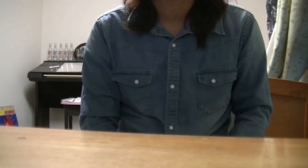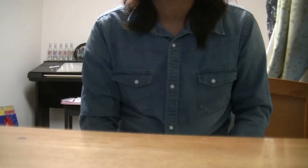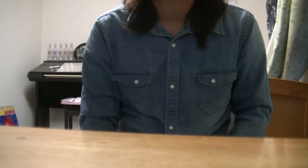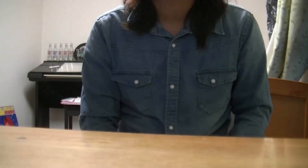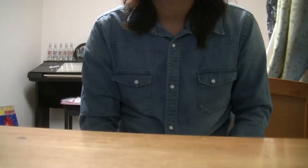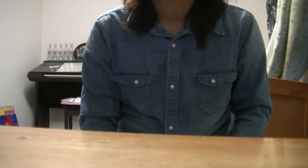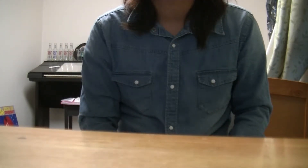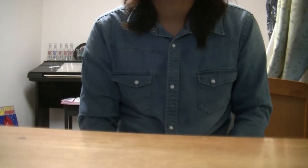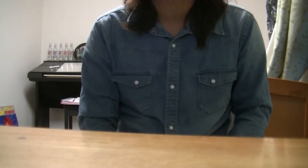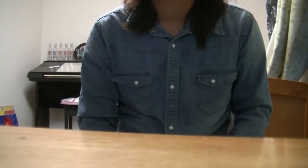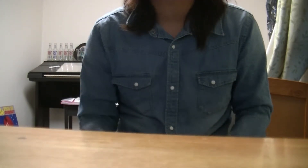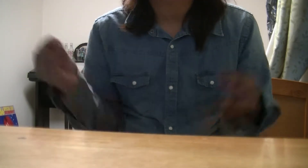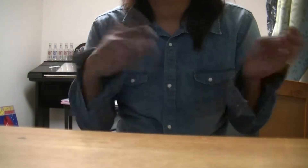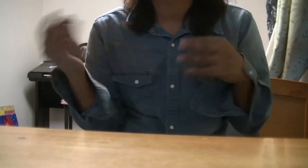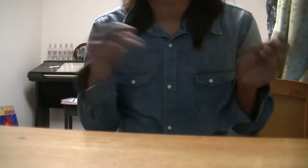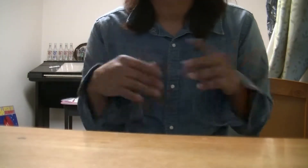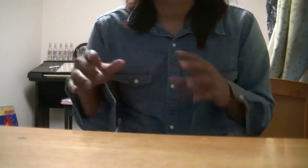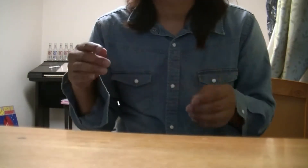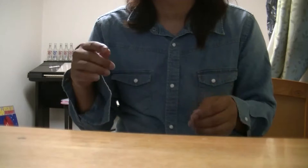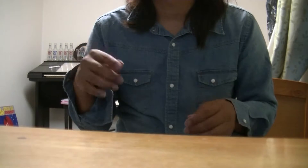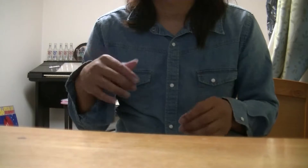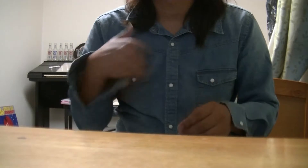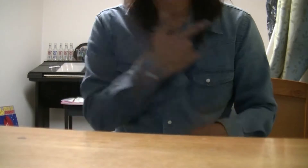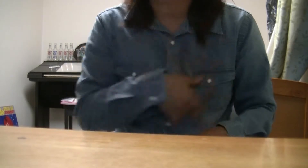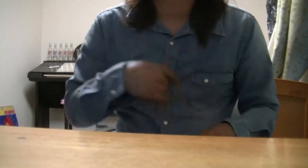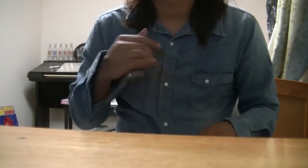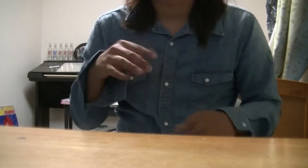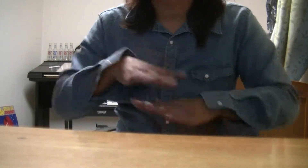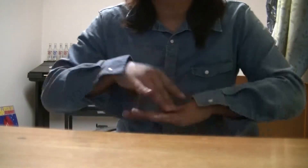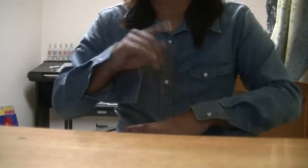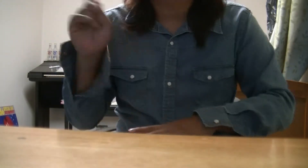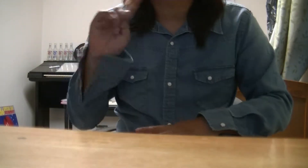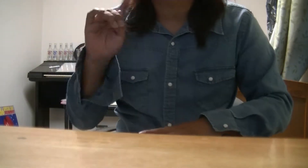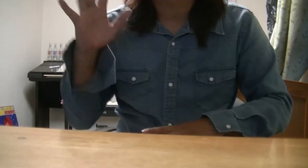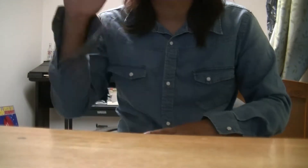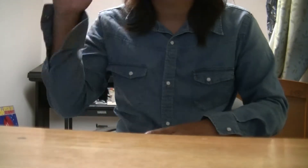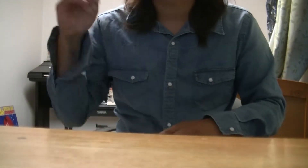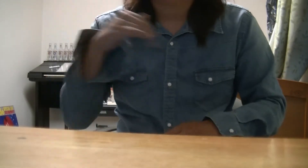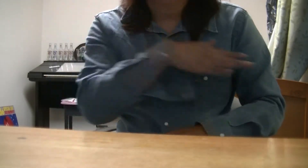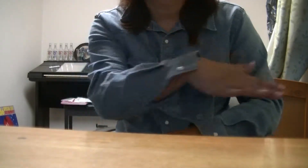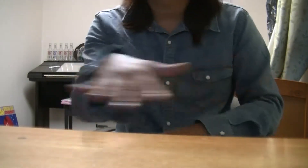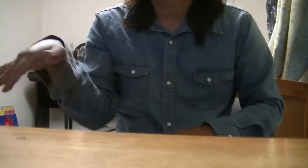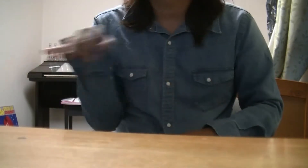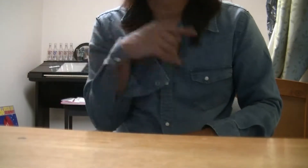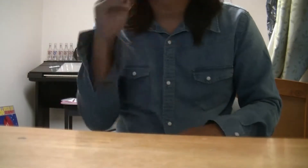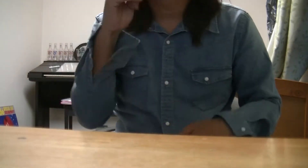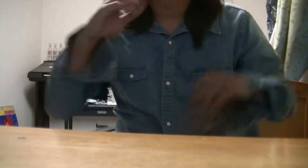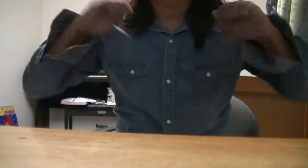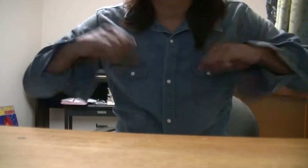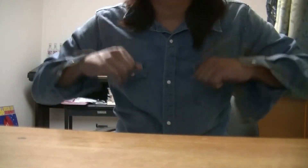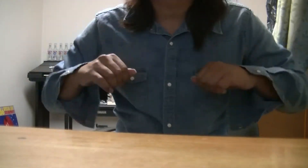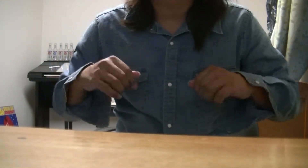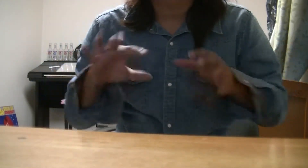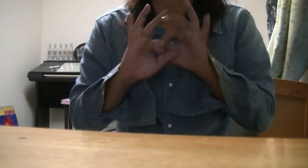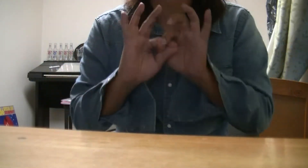話し方をこんなにじっくり学んだら人生初めてだったっていう人手を挙げてください。全員新しいチャレンジしてるんですよ。だから手に入った価値じゃないです